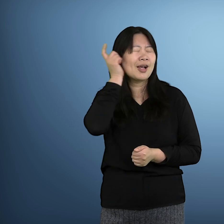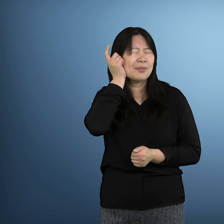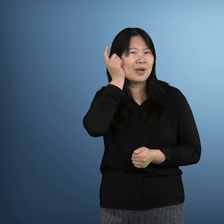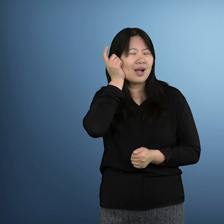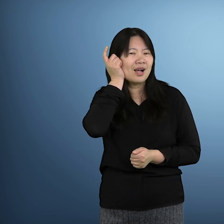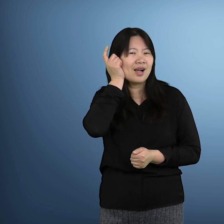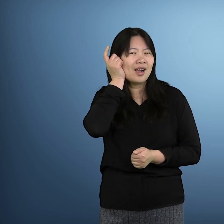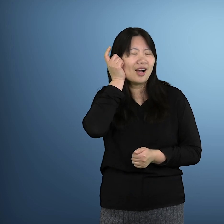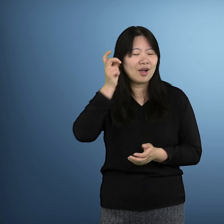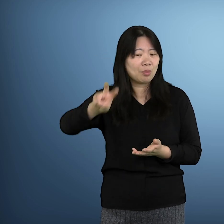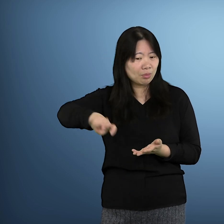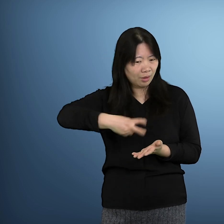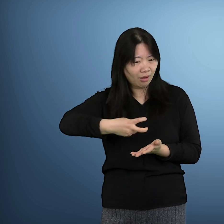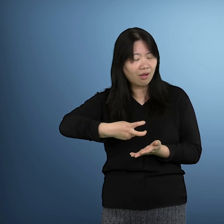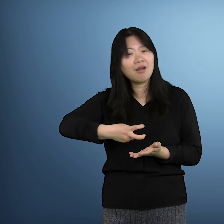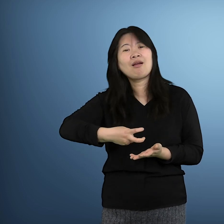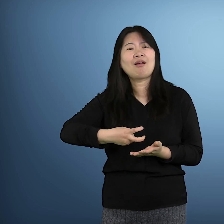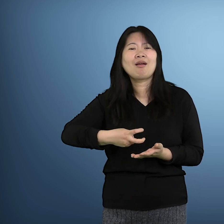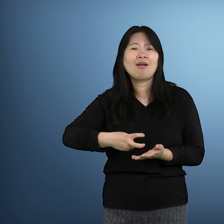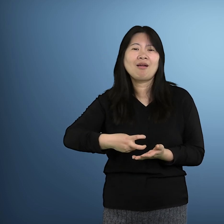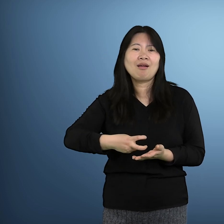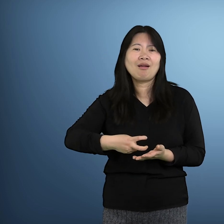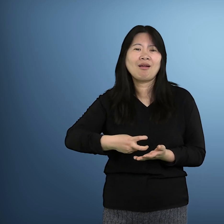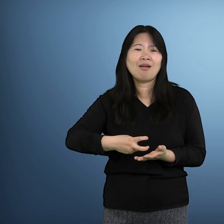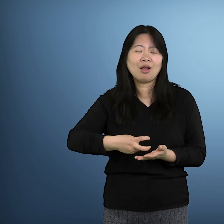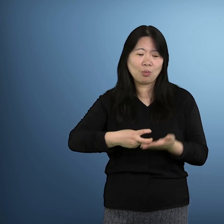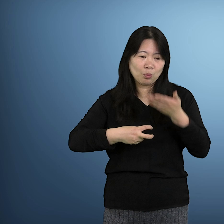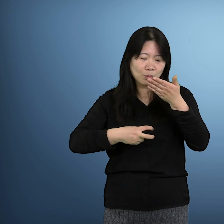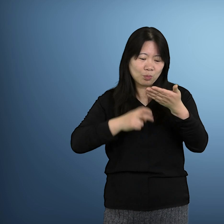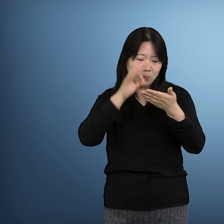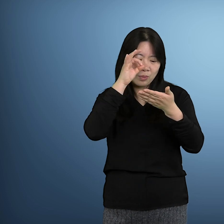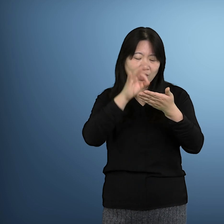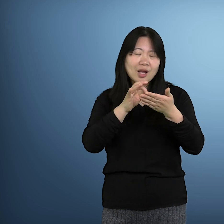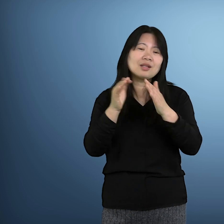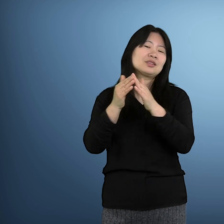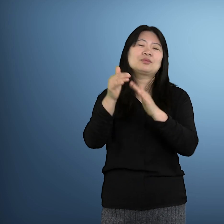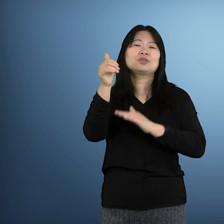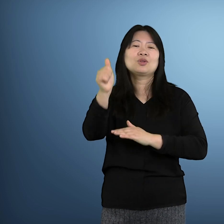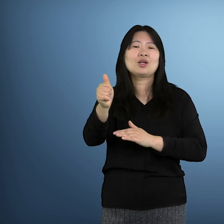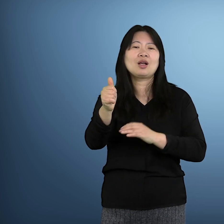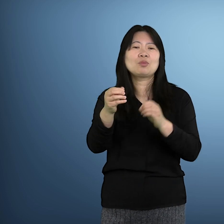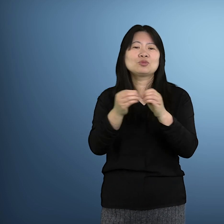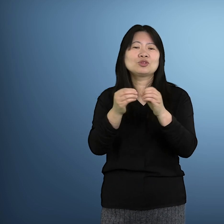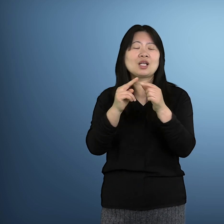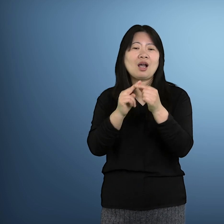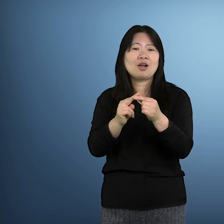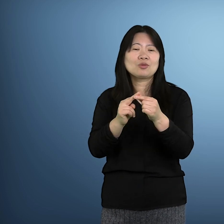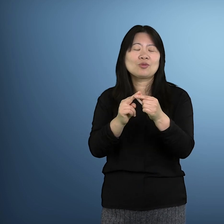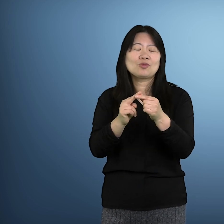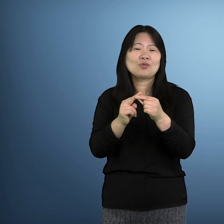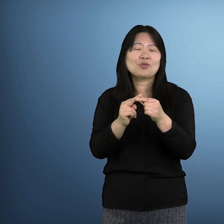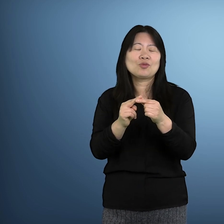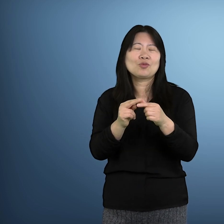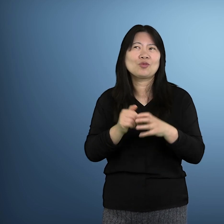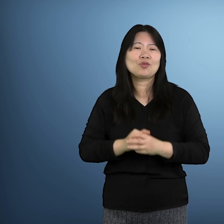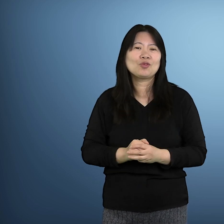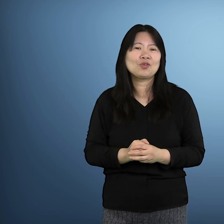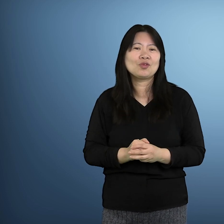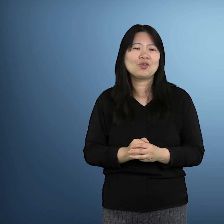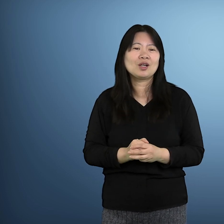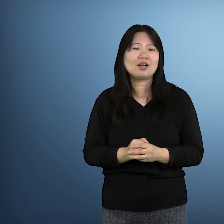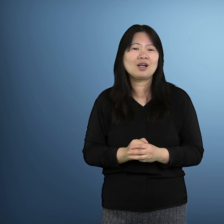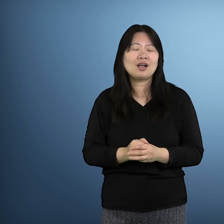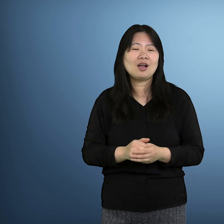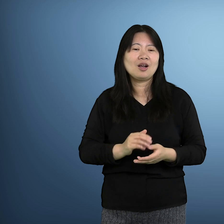휴대폰으로 띵동 하고 뭐가 들어왔는데 집주인이 문자와 함께 이